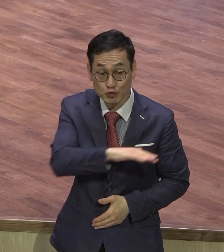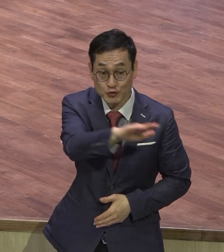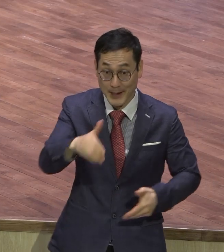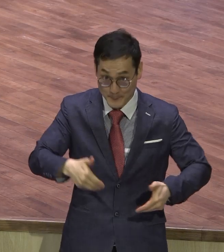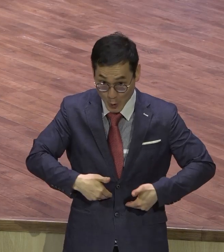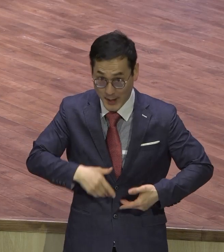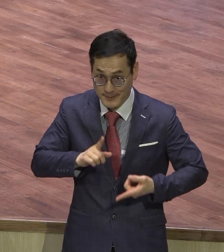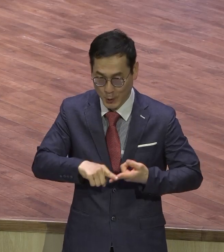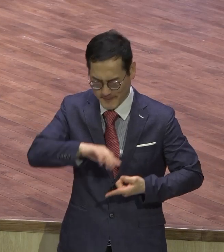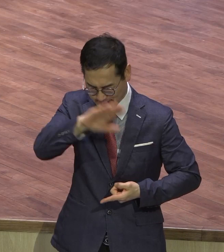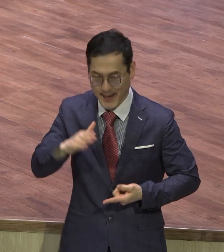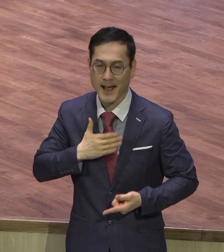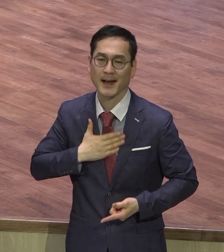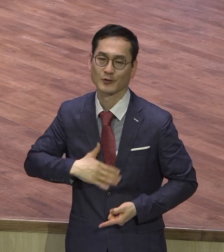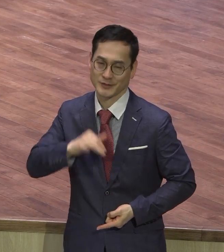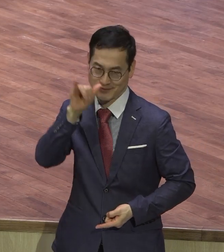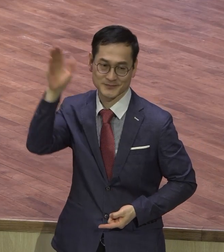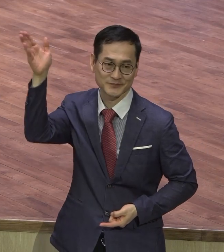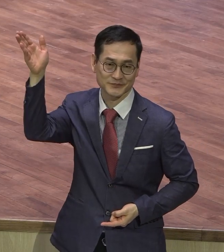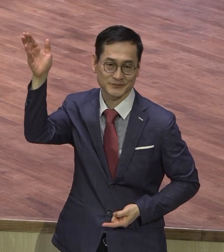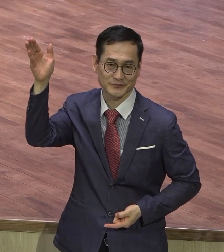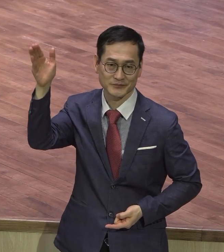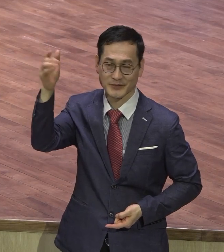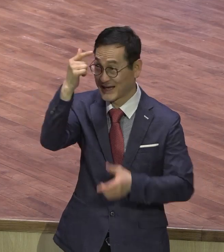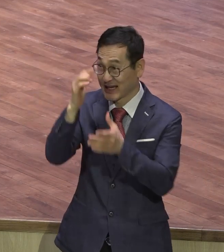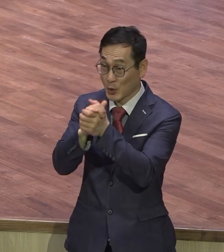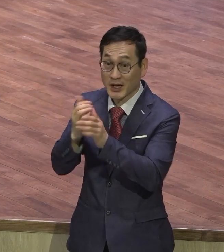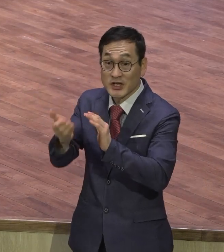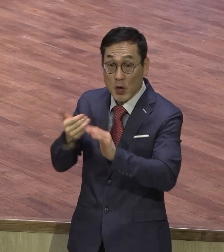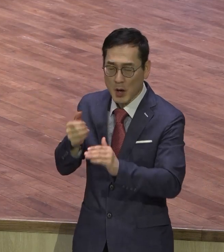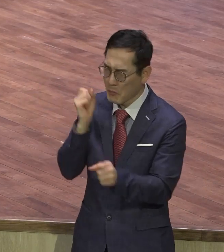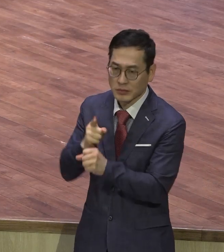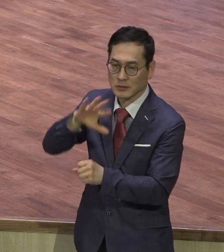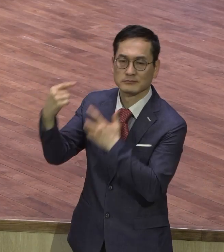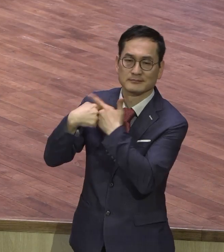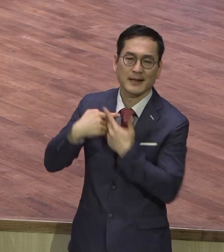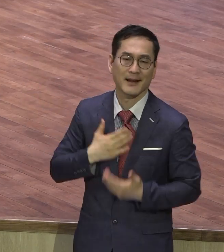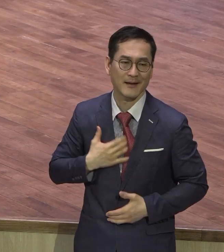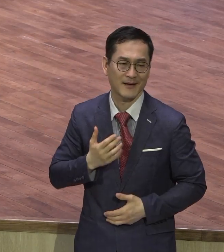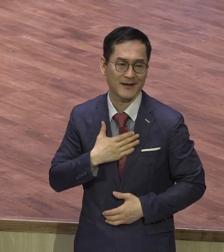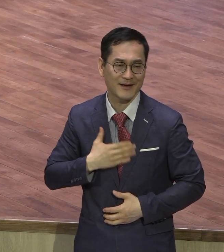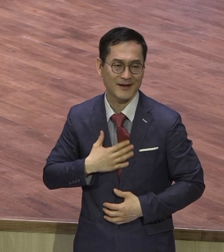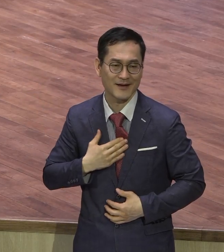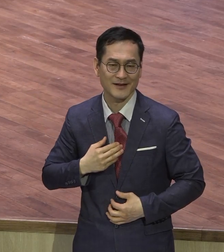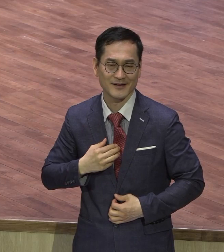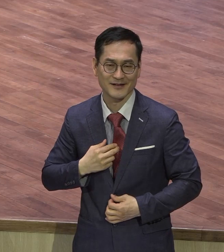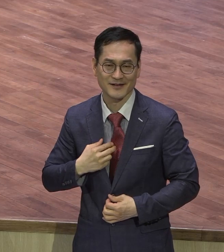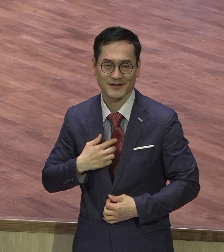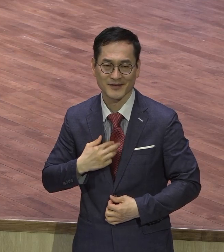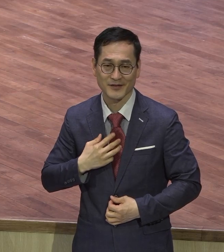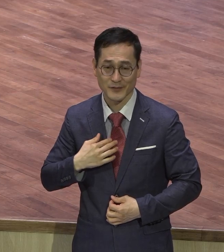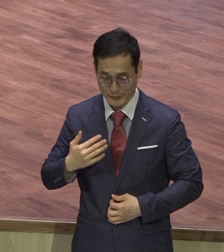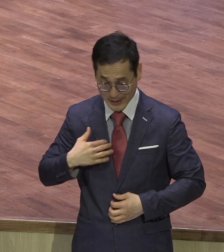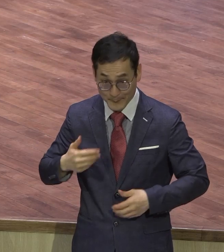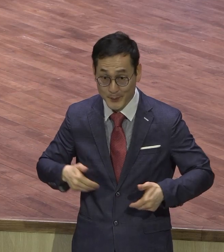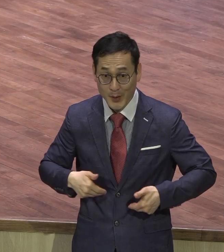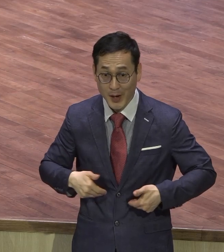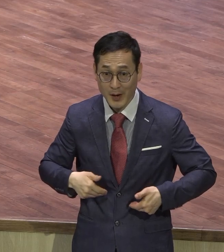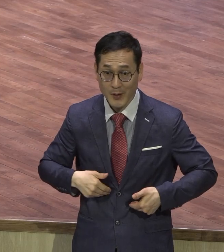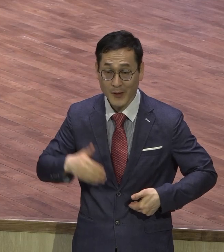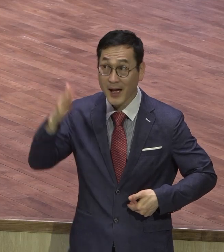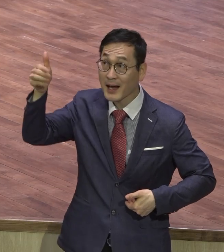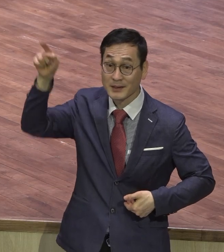아시느니라. 구하기 전에 있어야 할 거 아시오. 아, 전능자인데 내가 지금 뭐가 필요한지 몰라요?